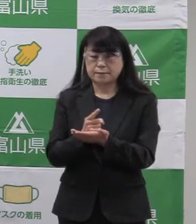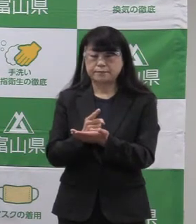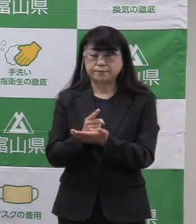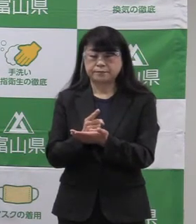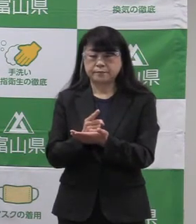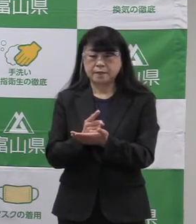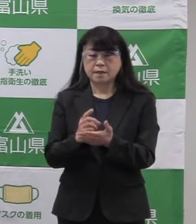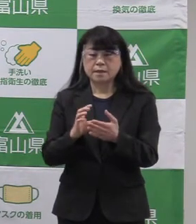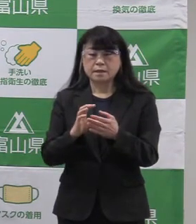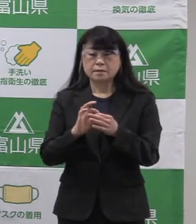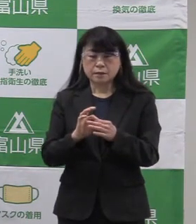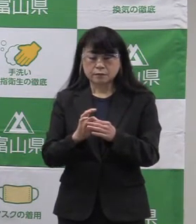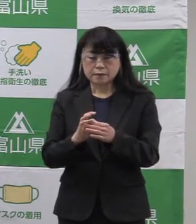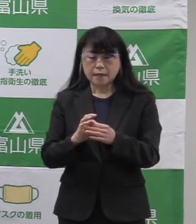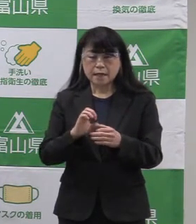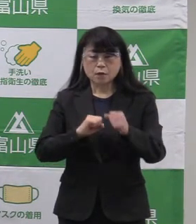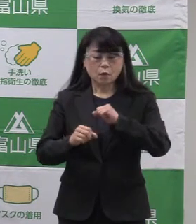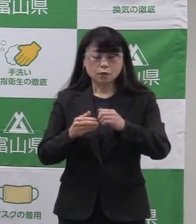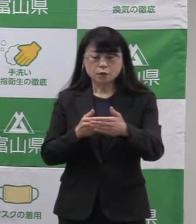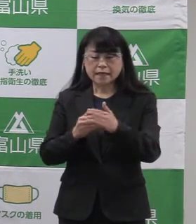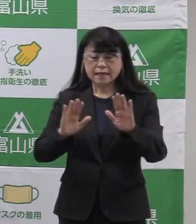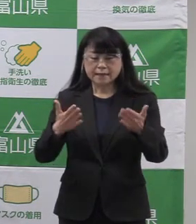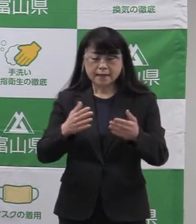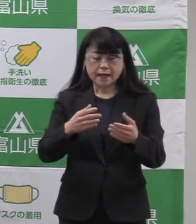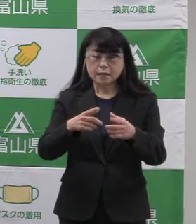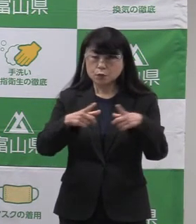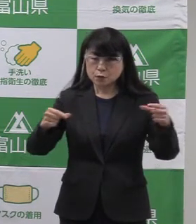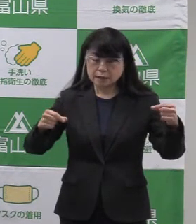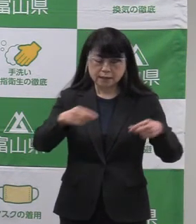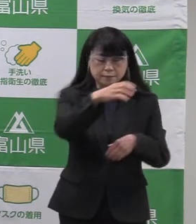動制限をなるべくしないようにするような国もありますけれども、